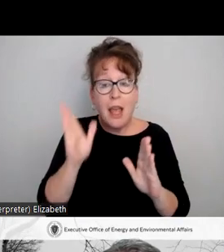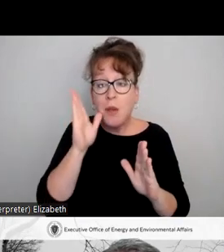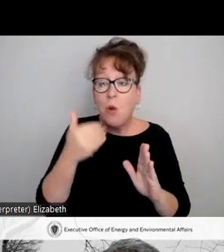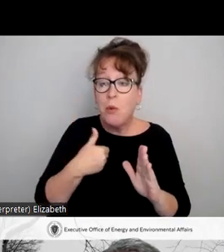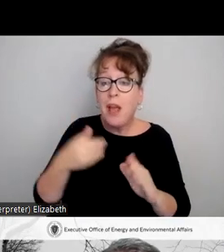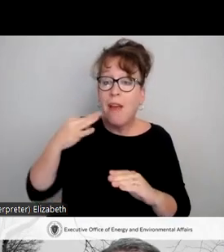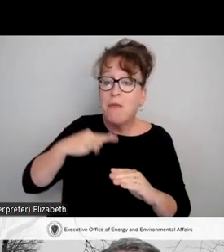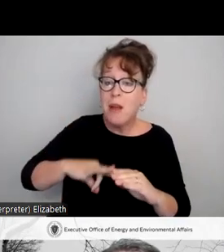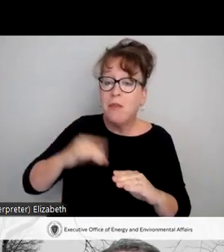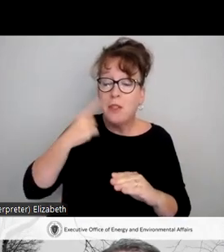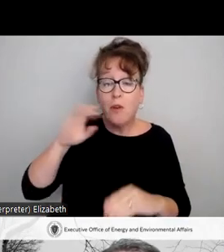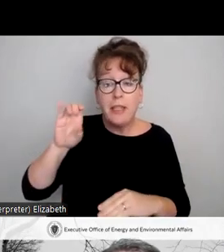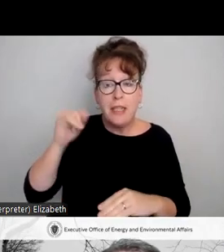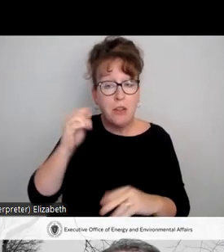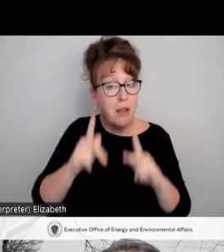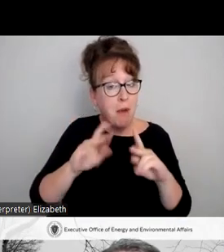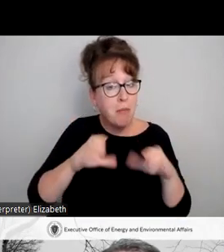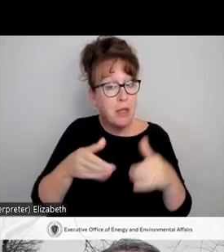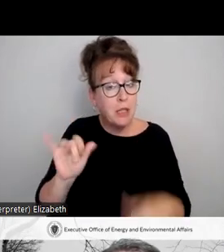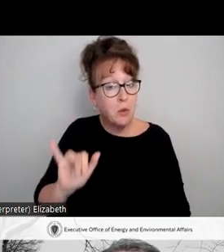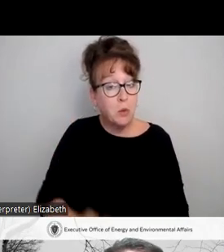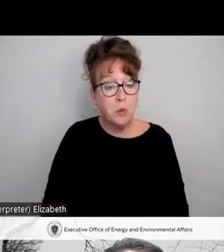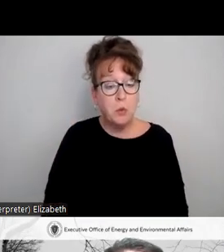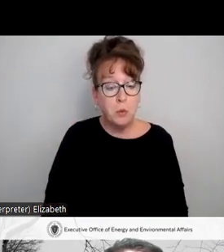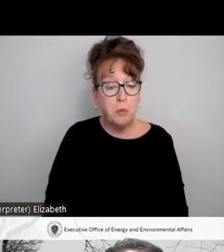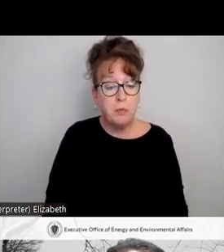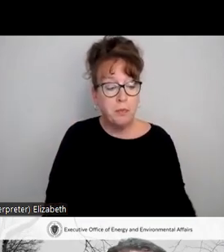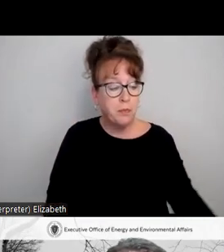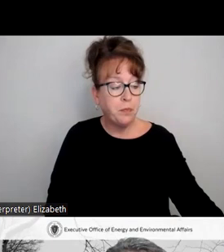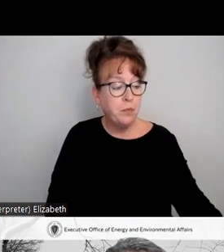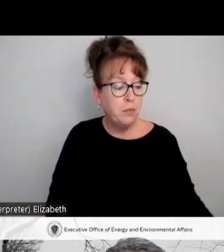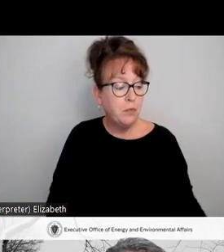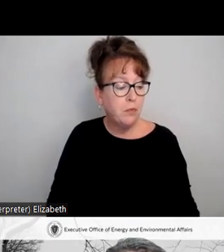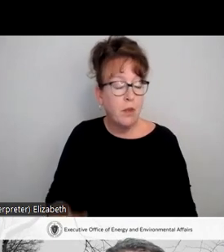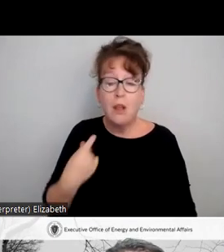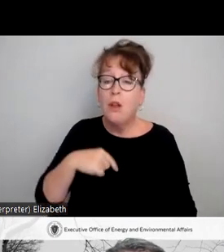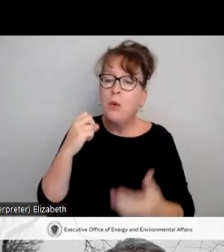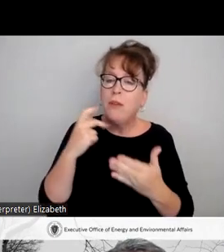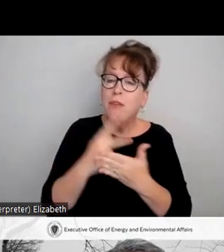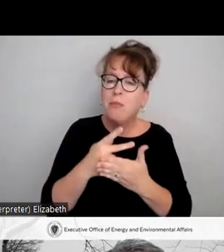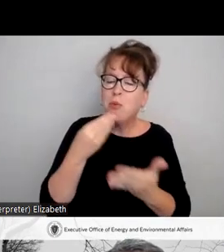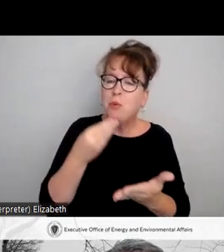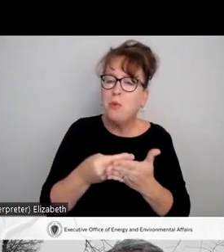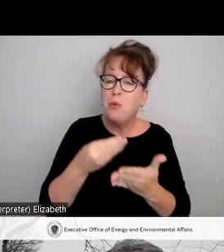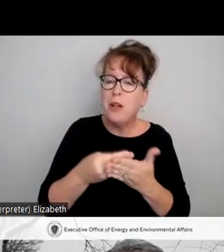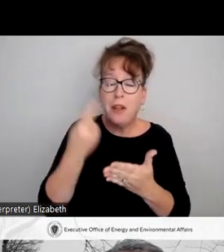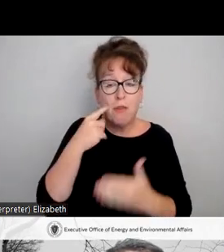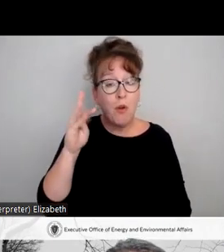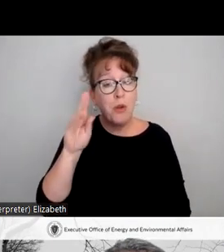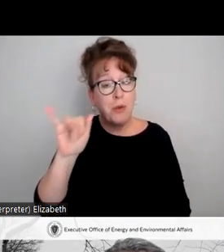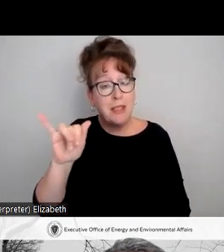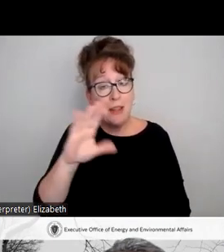al público y a las poblaciones de Justicia ambiental hemos aprobado